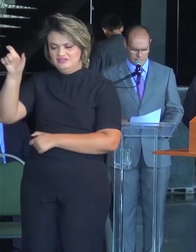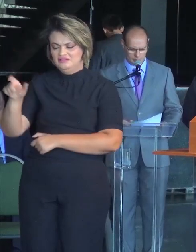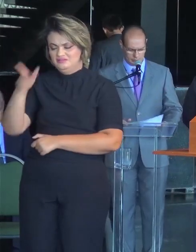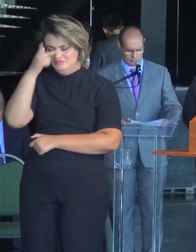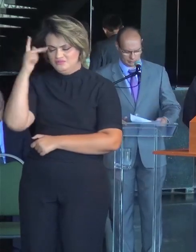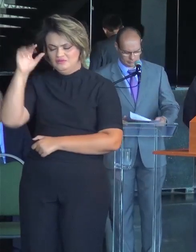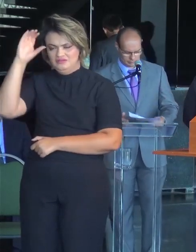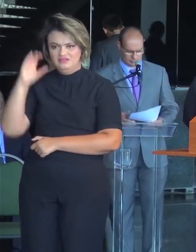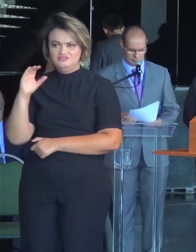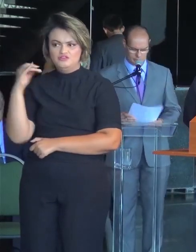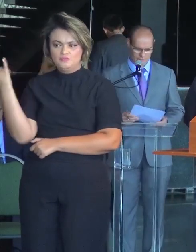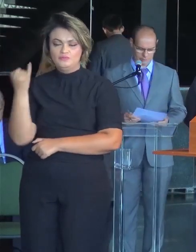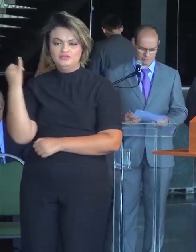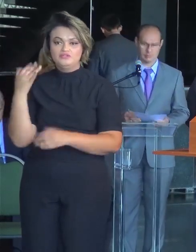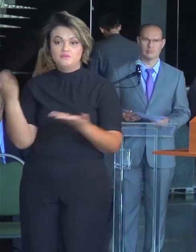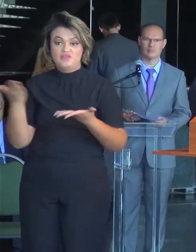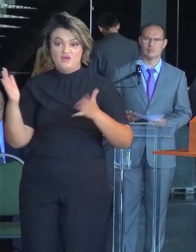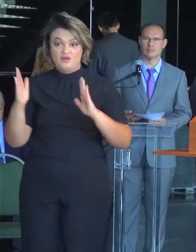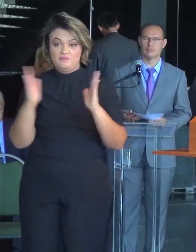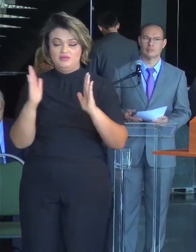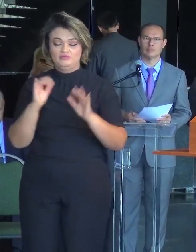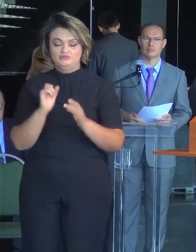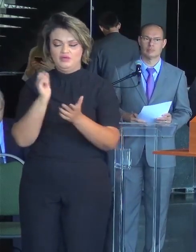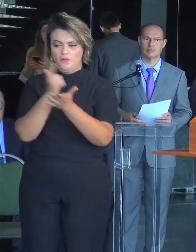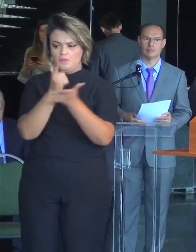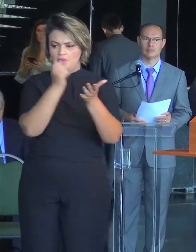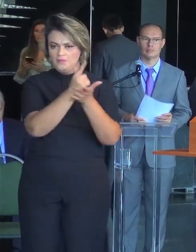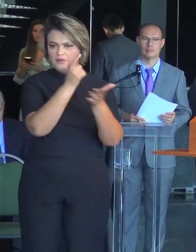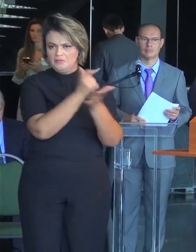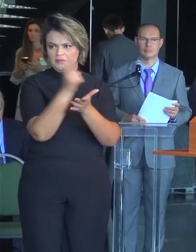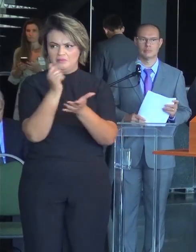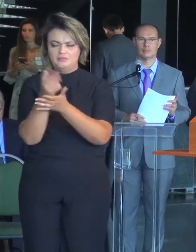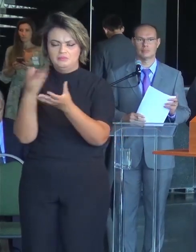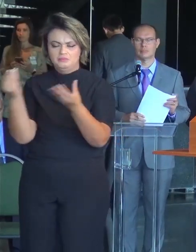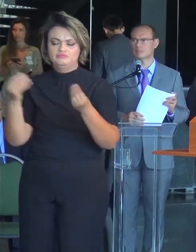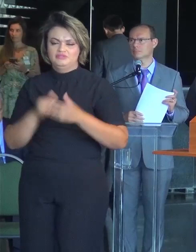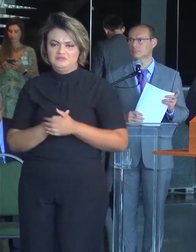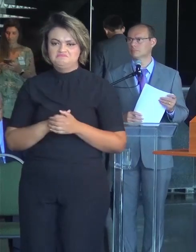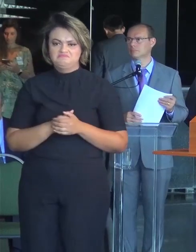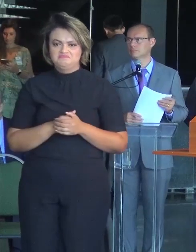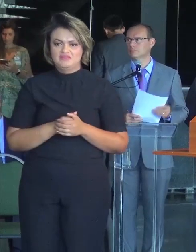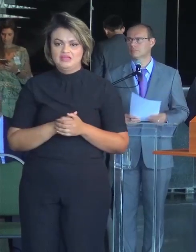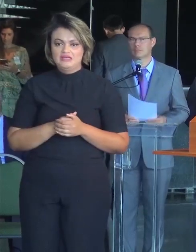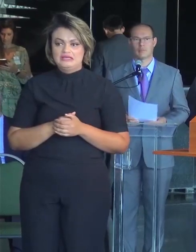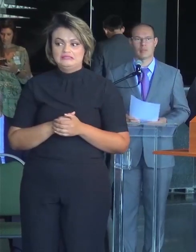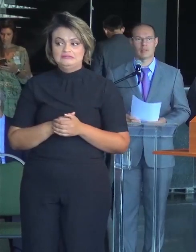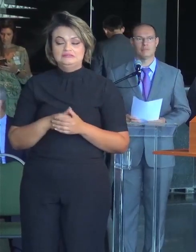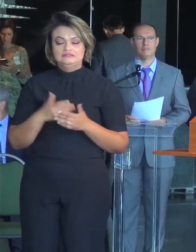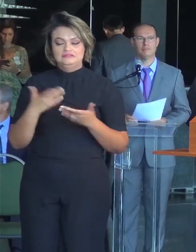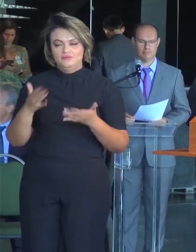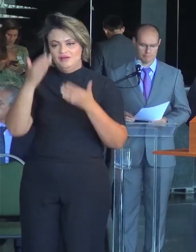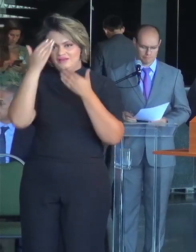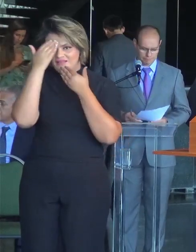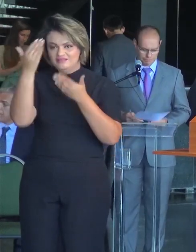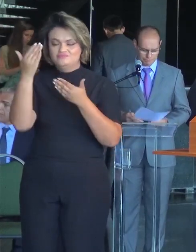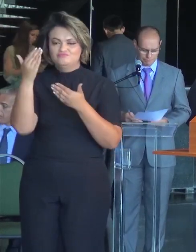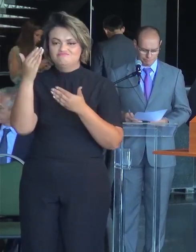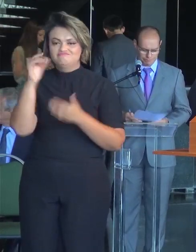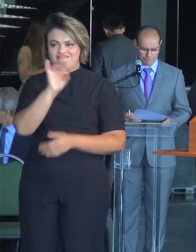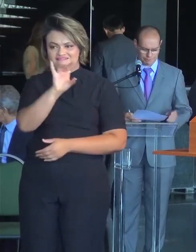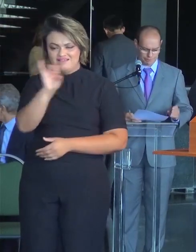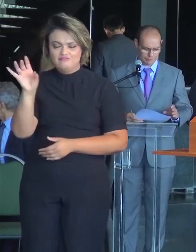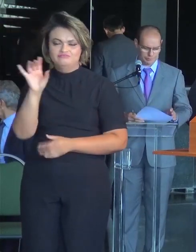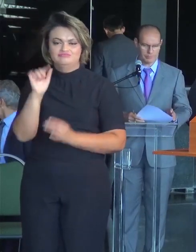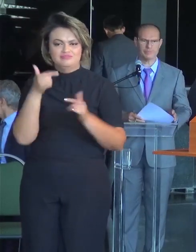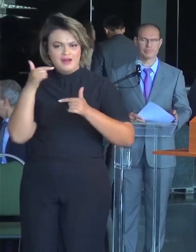consumo. Então, em meu nome pessoal e de todos os consumiristas do Brasil, eu agradeço. Agradeço